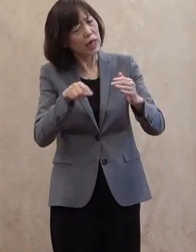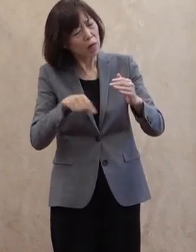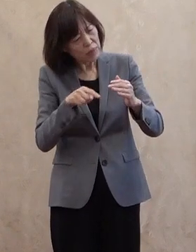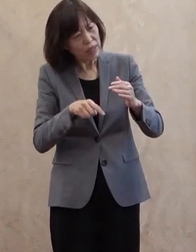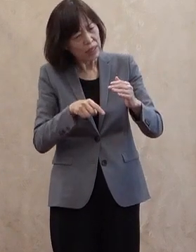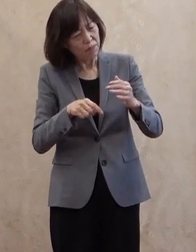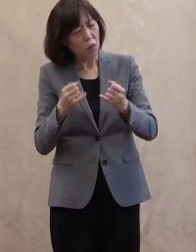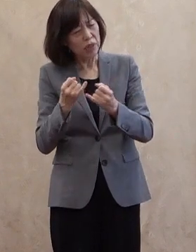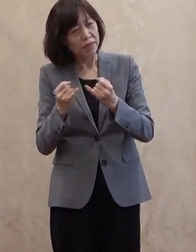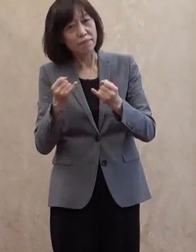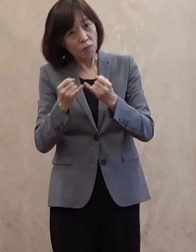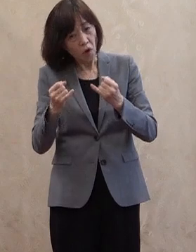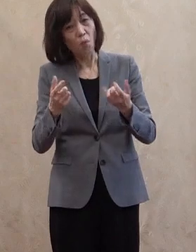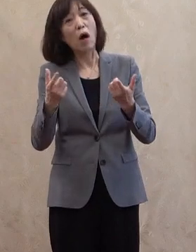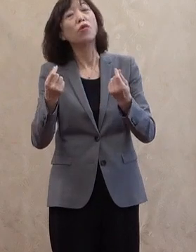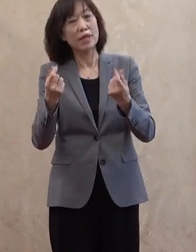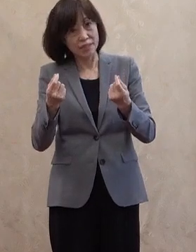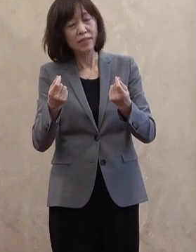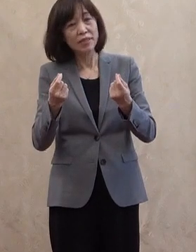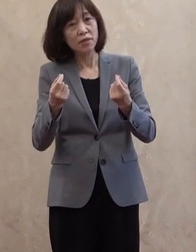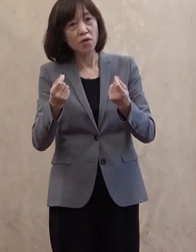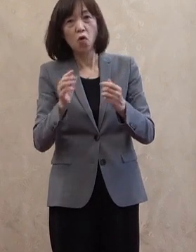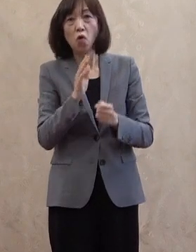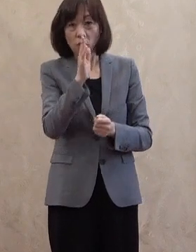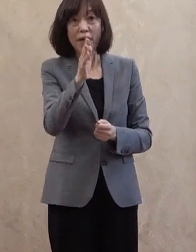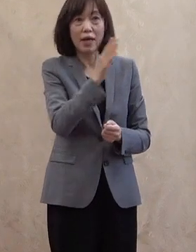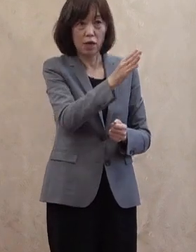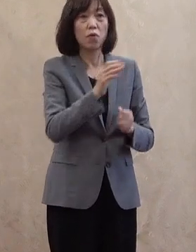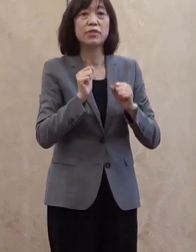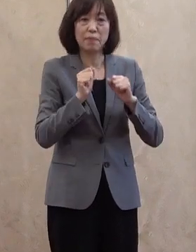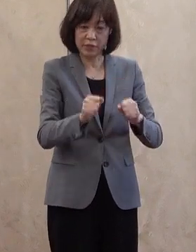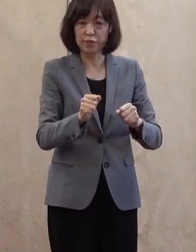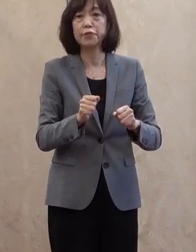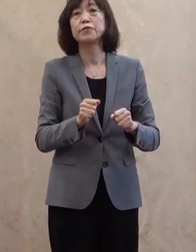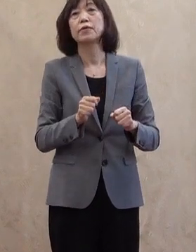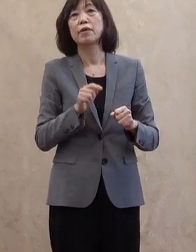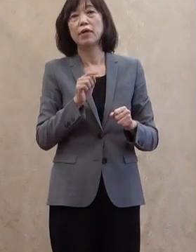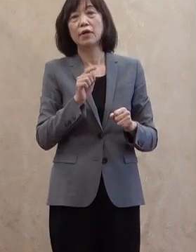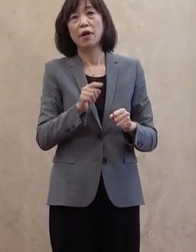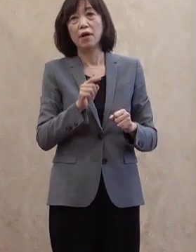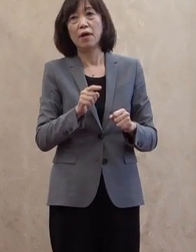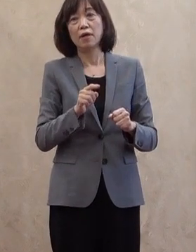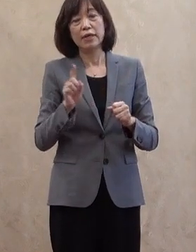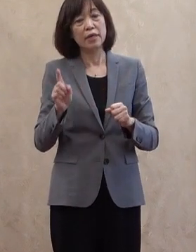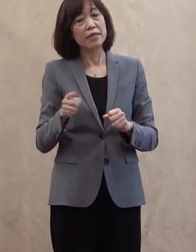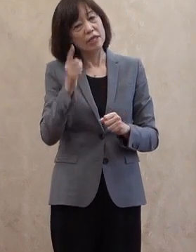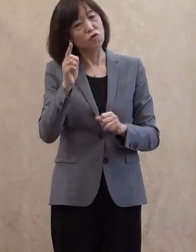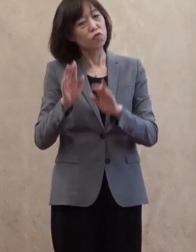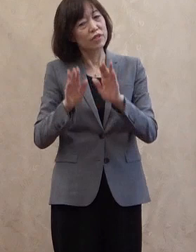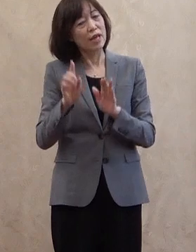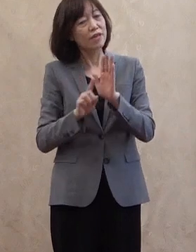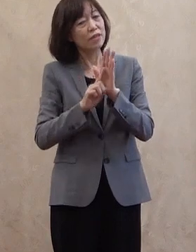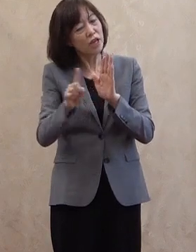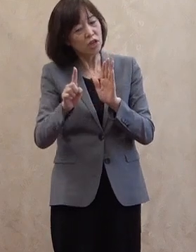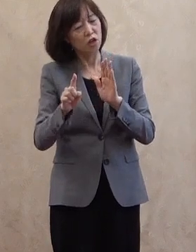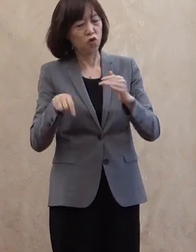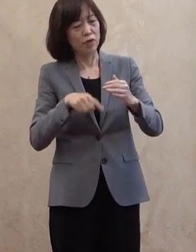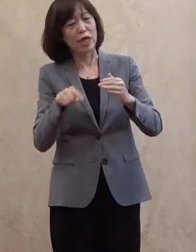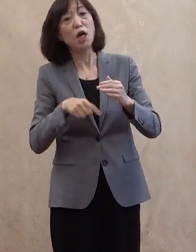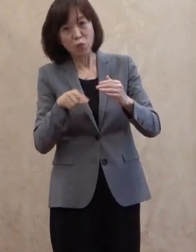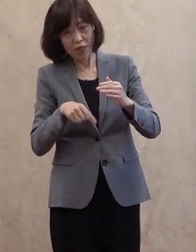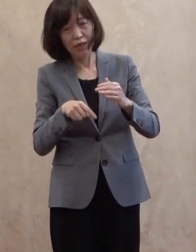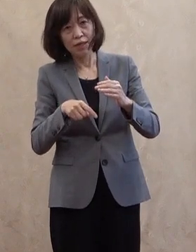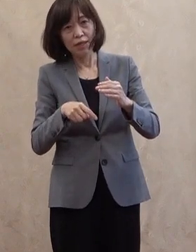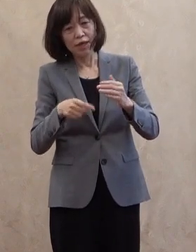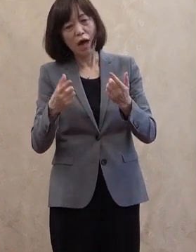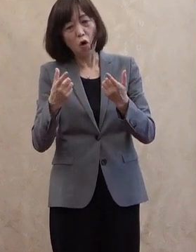ことを今大阪府においてはお願いしているということになります。ですので、まあ、緊急事態宣言とほぼ同じ中身のこの内